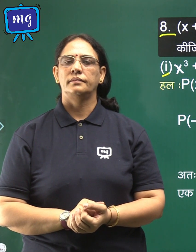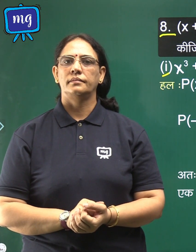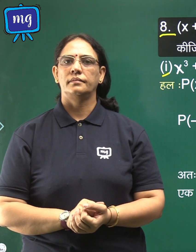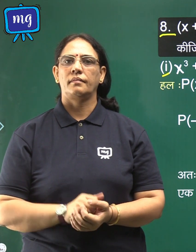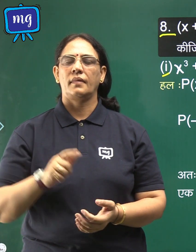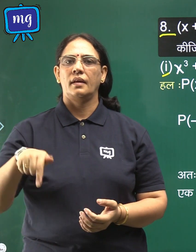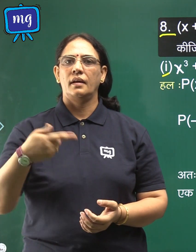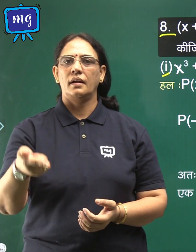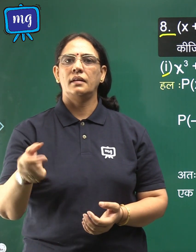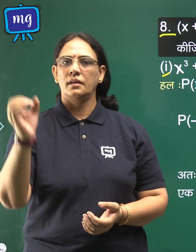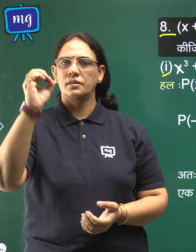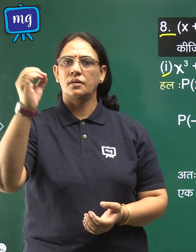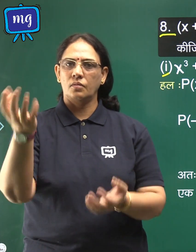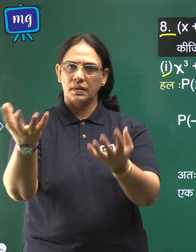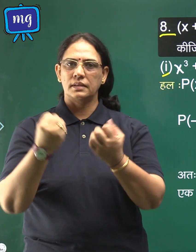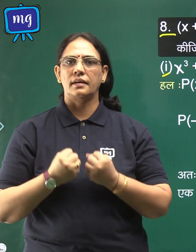यदि 0 आ जाए